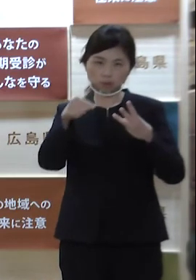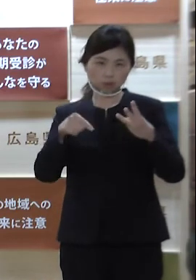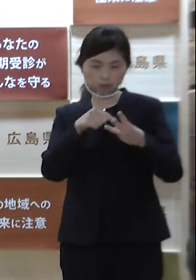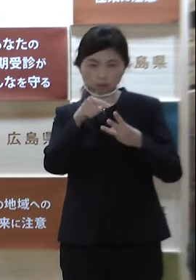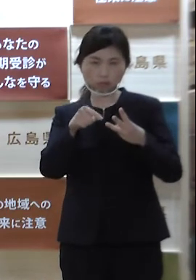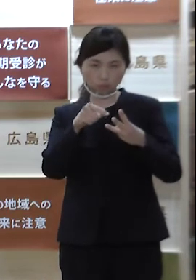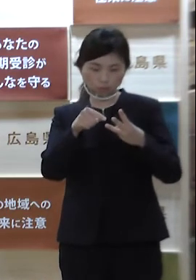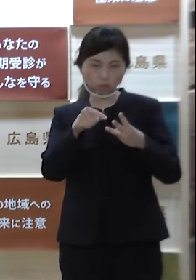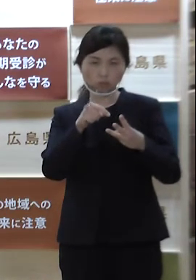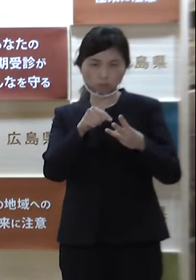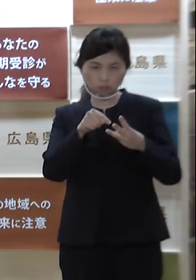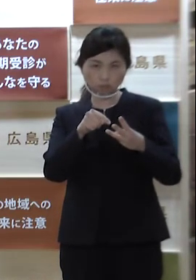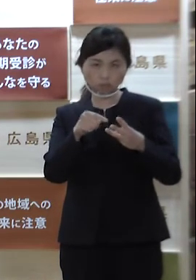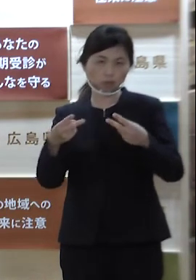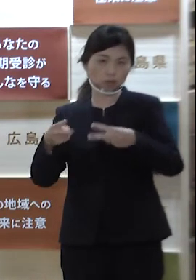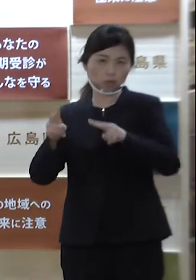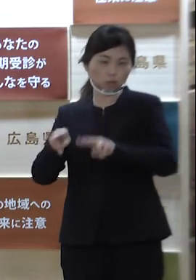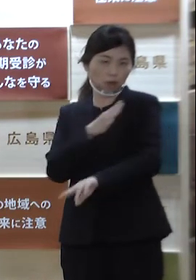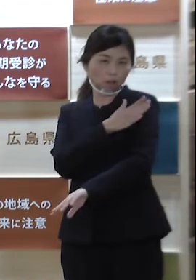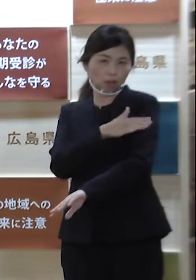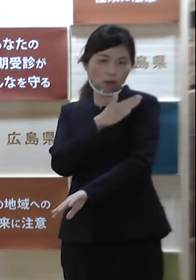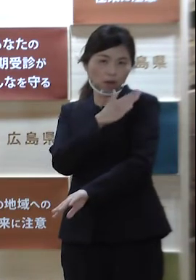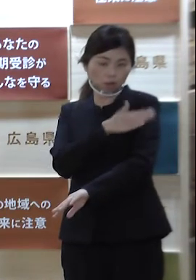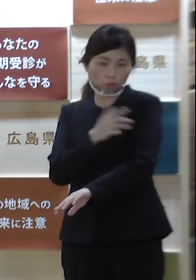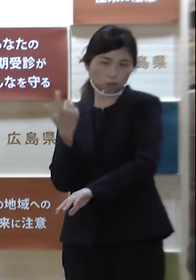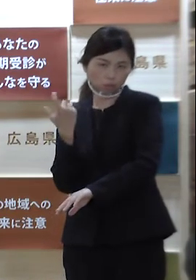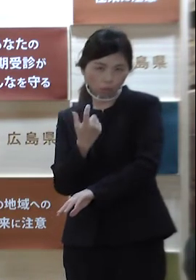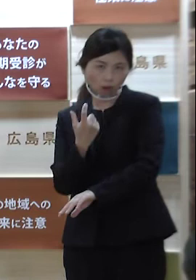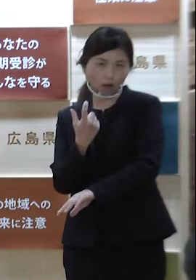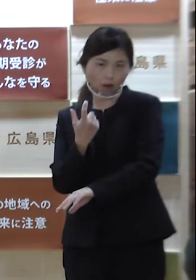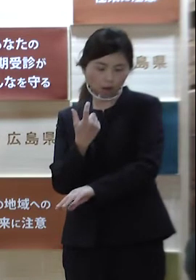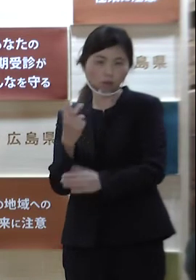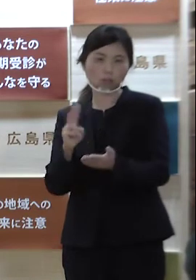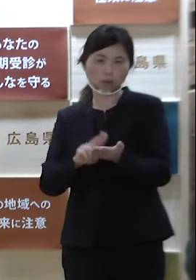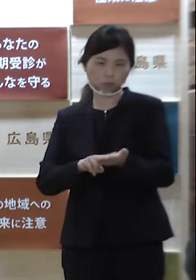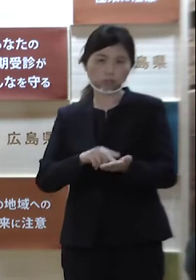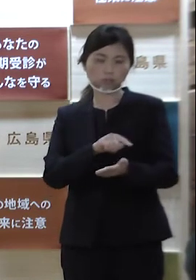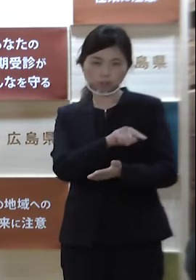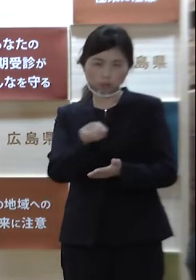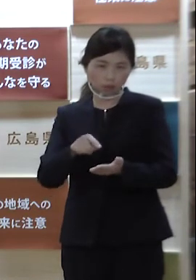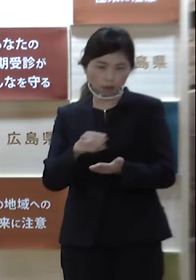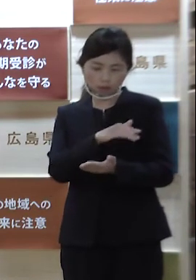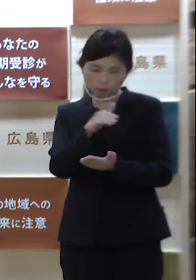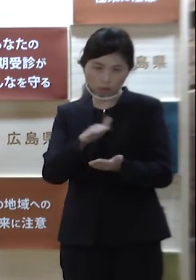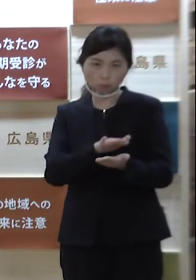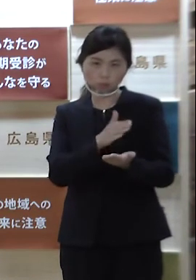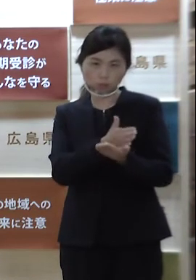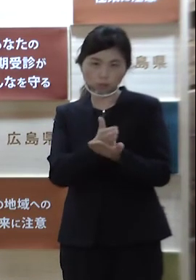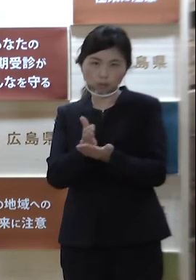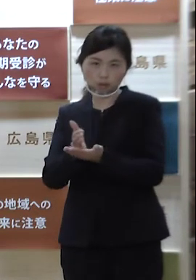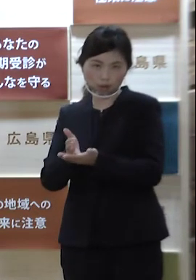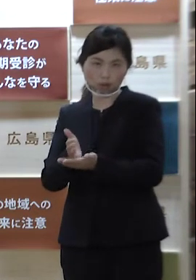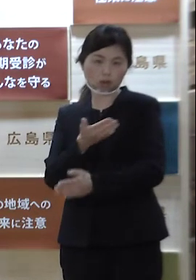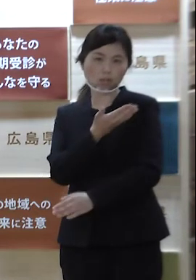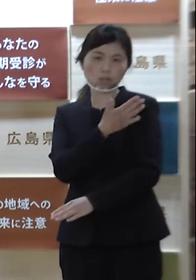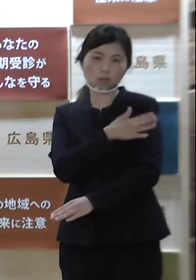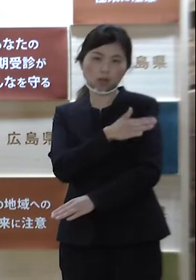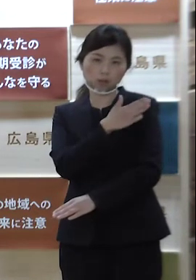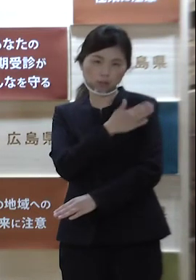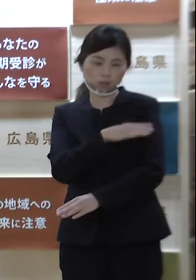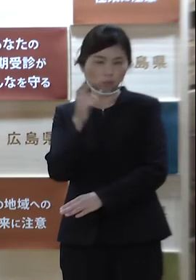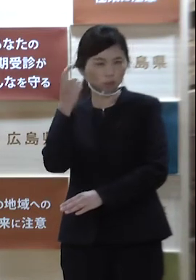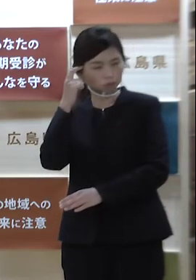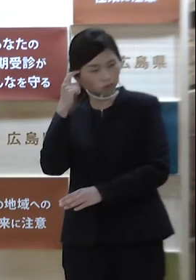つに広島ブランドの強化を位置づけまして、すべての分野でブランドをあるいはブランディングを意